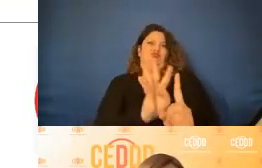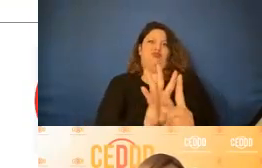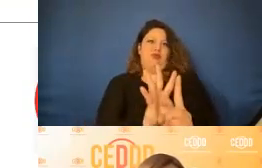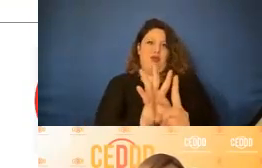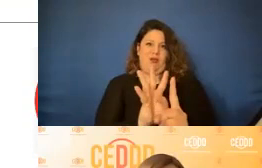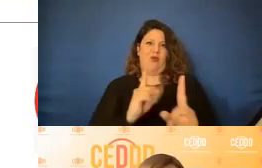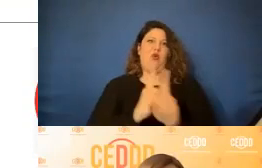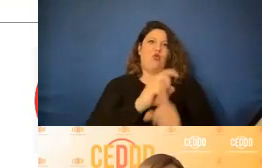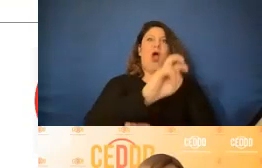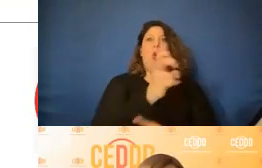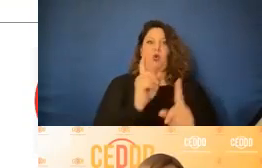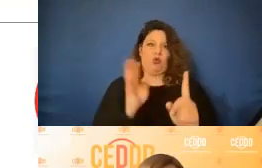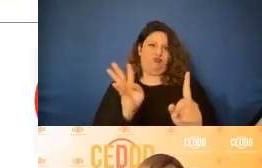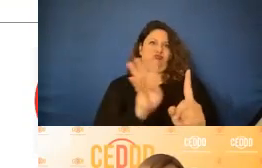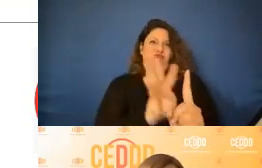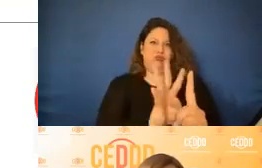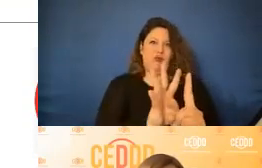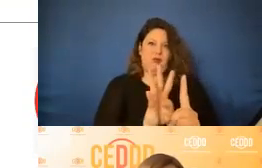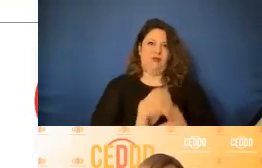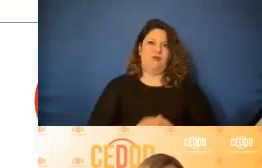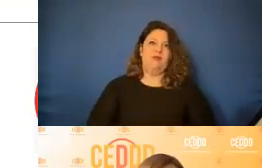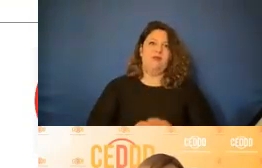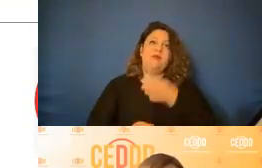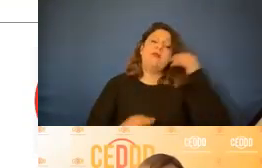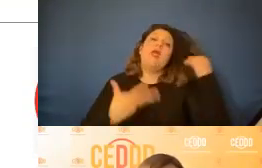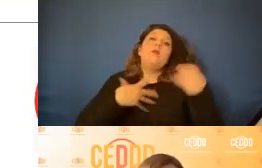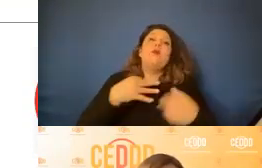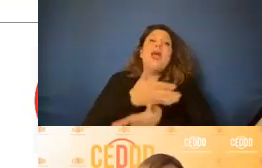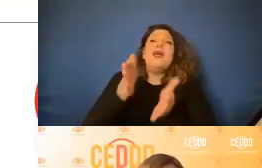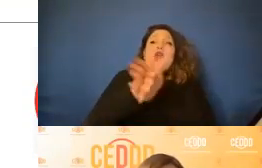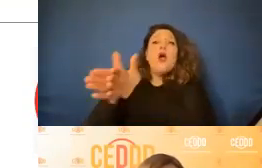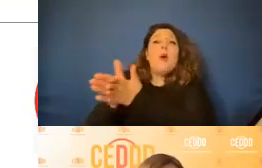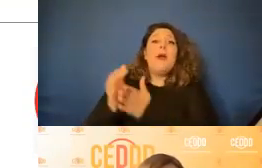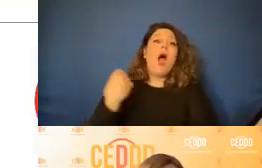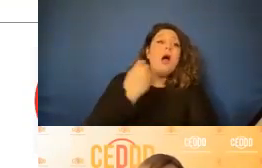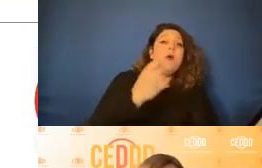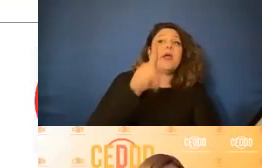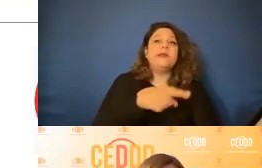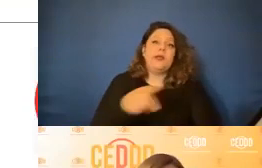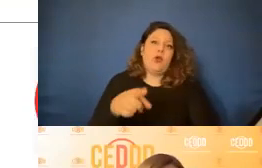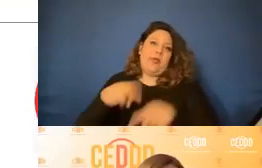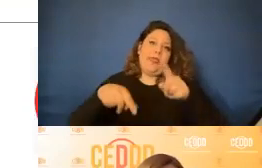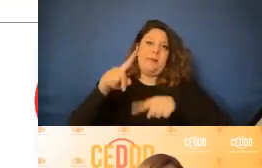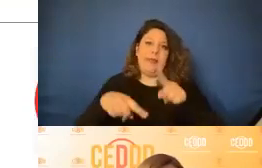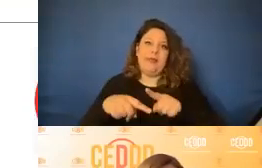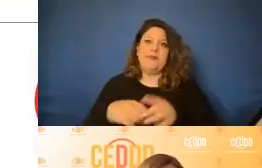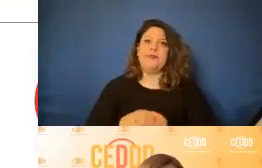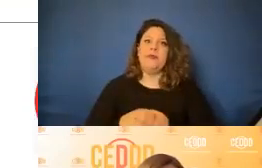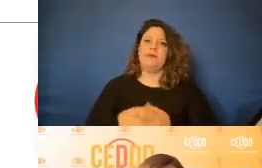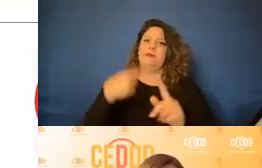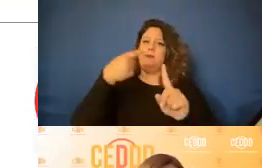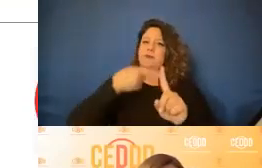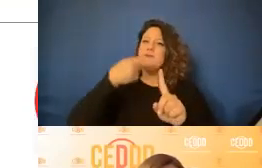indiferencia o complicidad del resto de compañeros y compañeras. ¿Quién interviene pues, en el acoso?